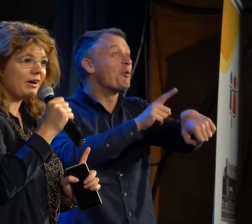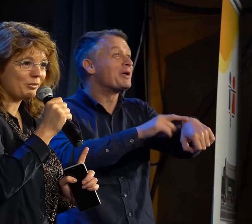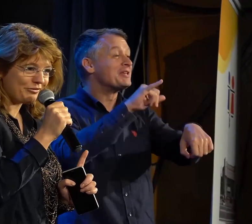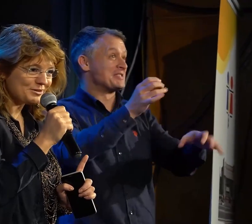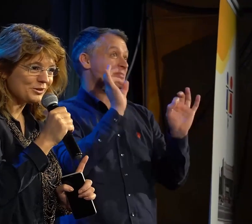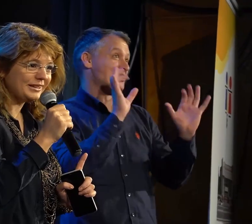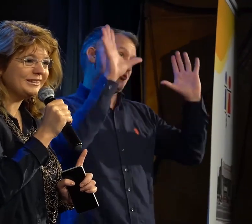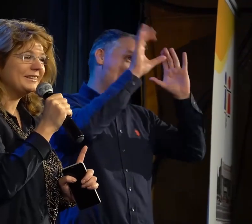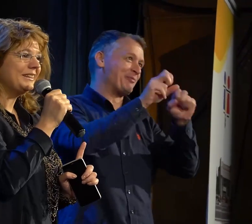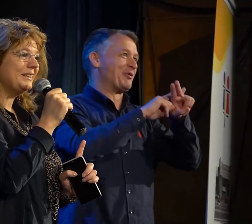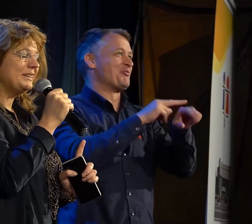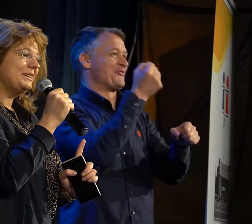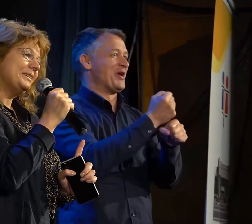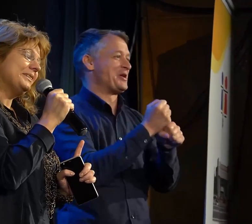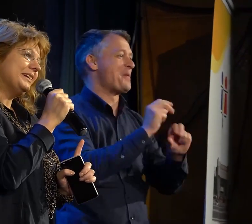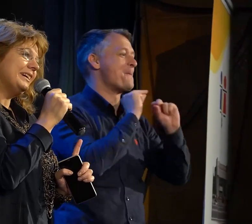noaptea, cum fac profesorii,